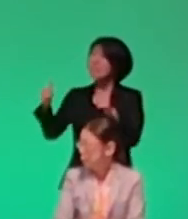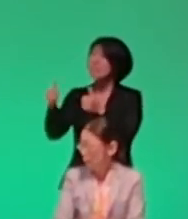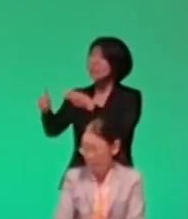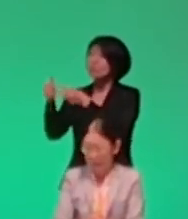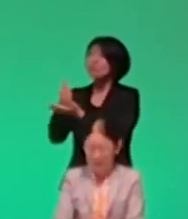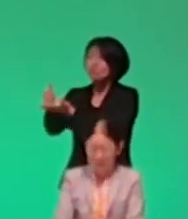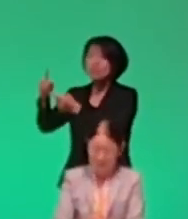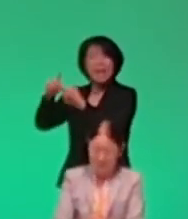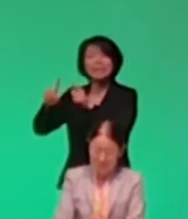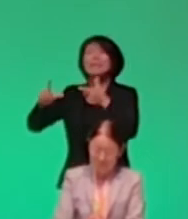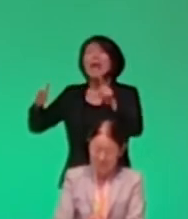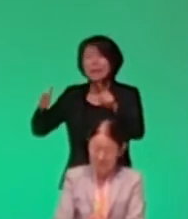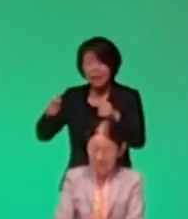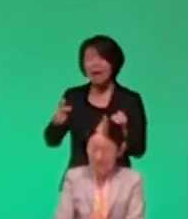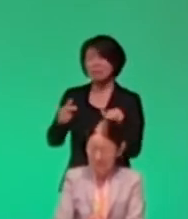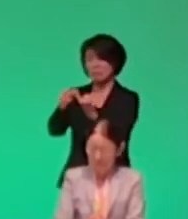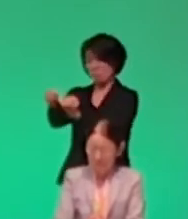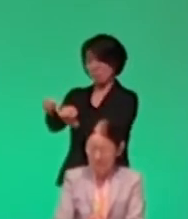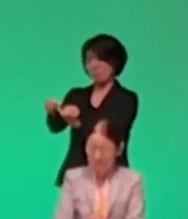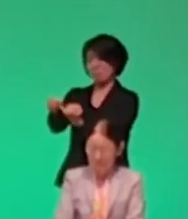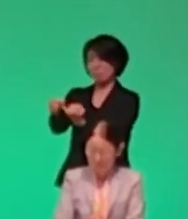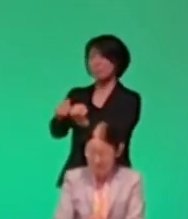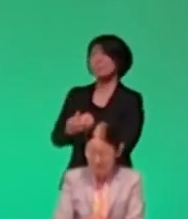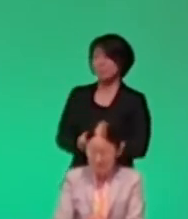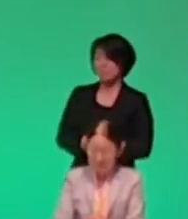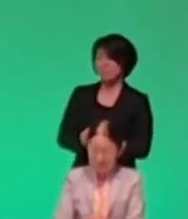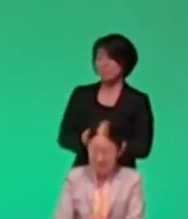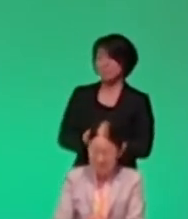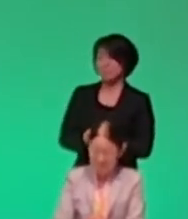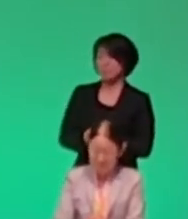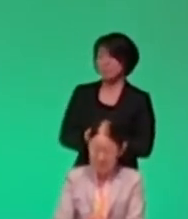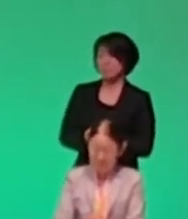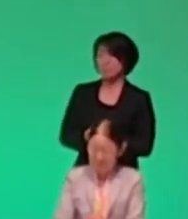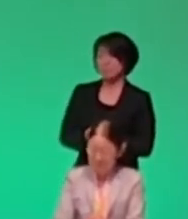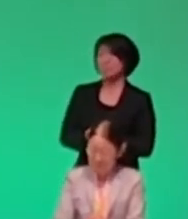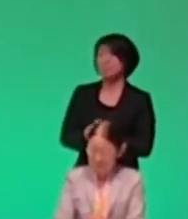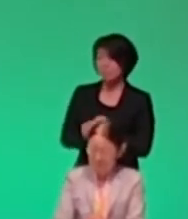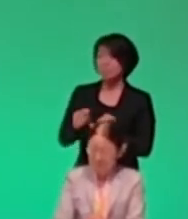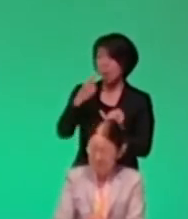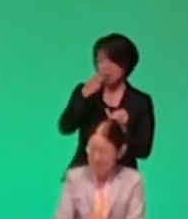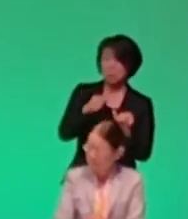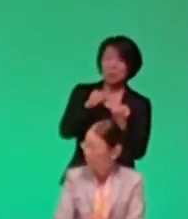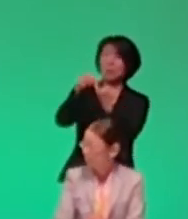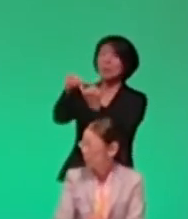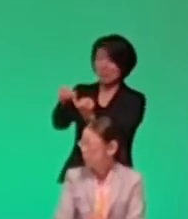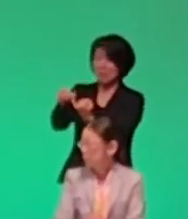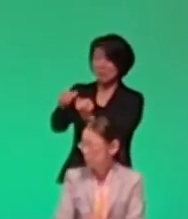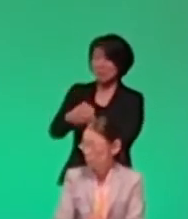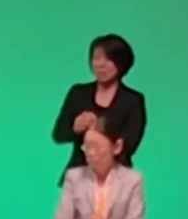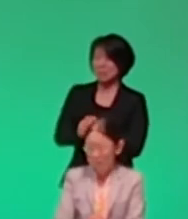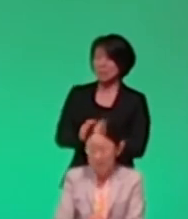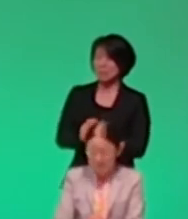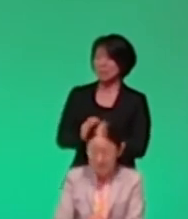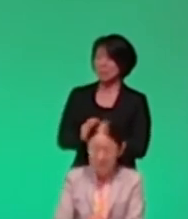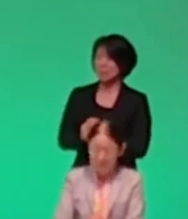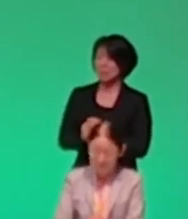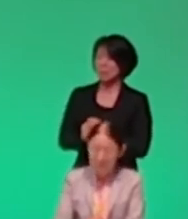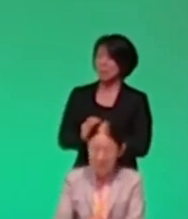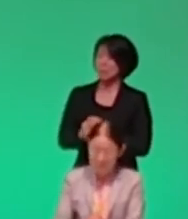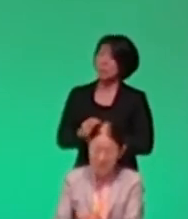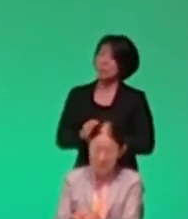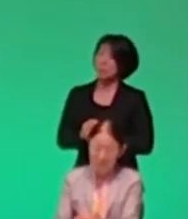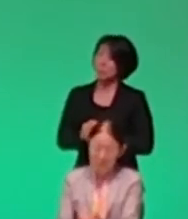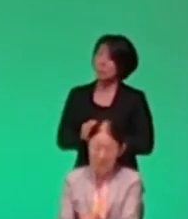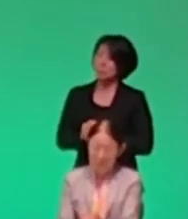クセサリーというかショートケーキのイチゴみたいな形で、まあ、置かれていて、まあ、コンテンツになってないわけです。本当